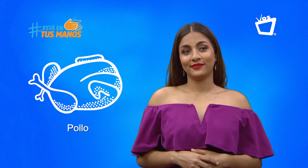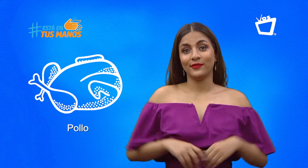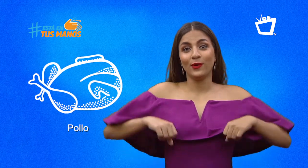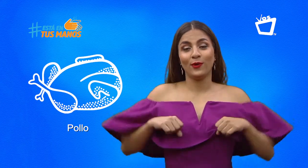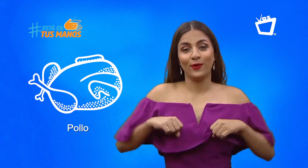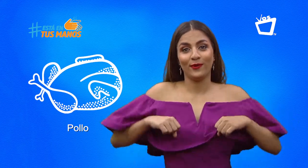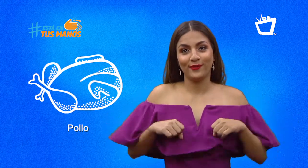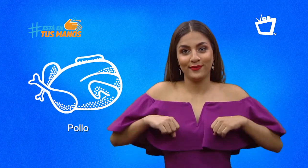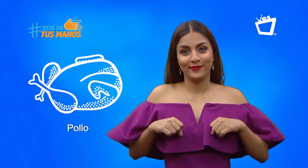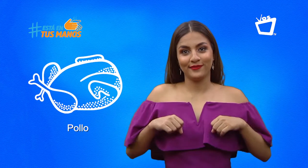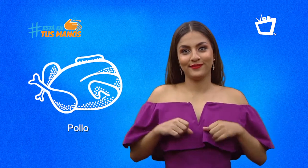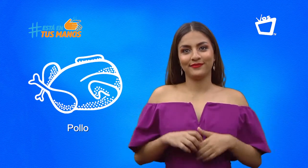pollo